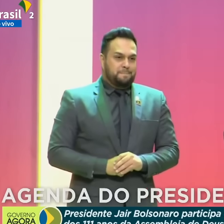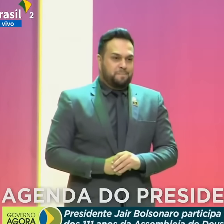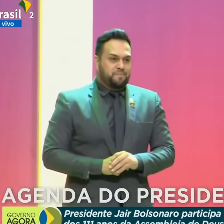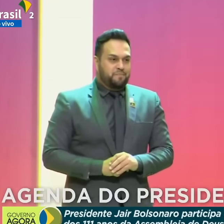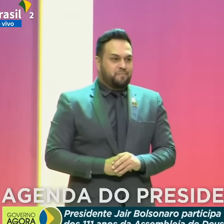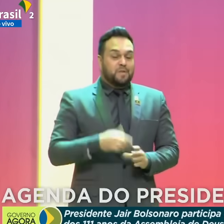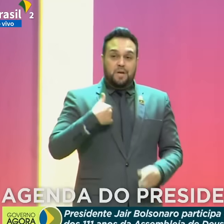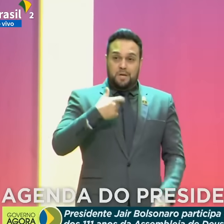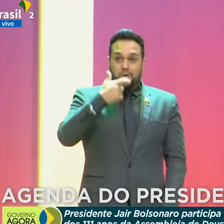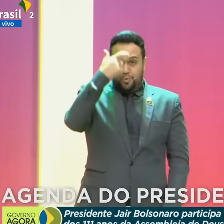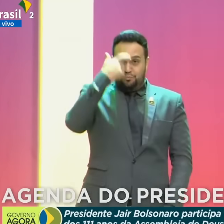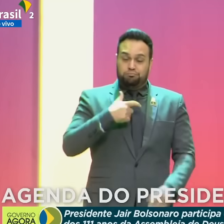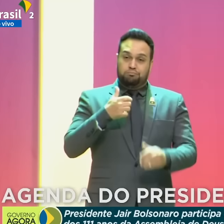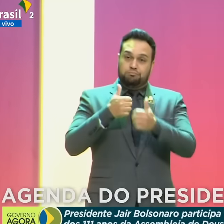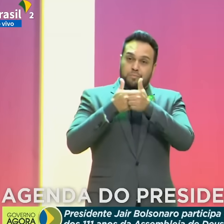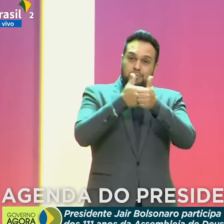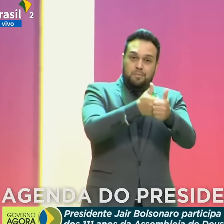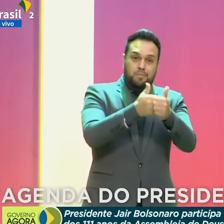Sou cristão